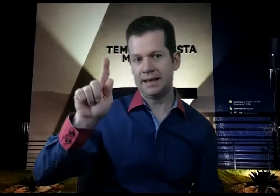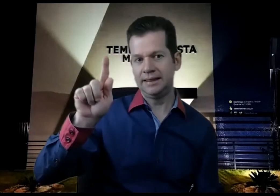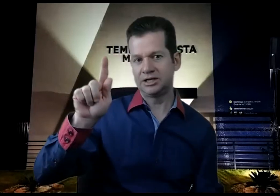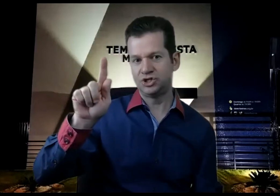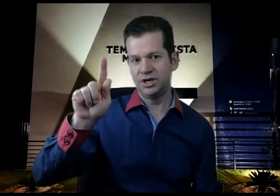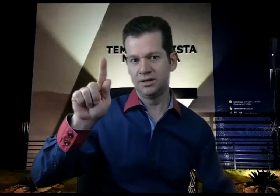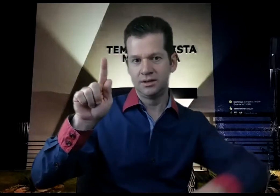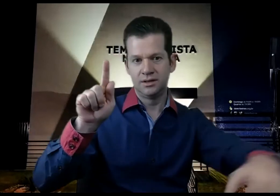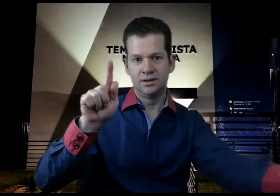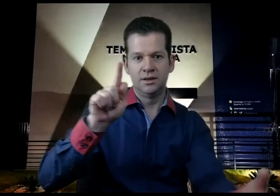letra G